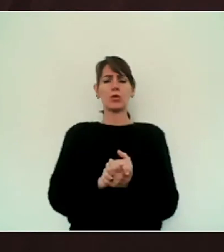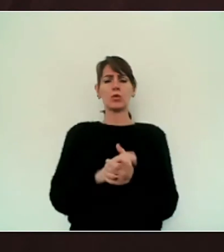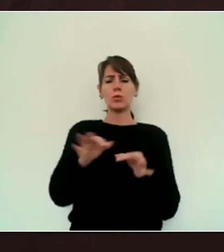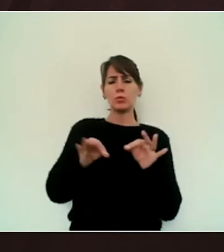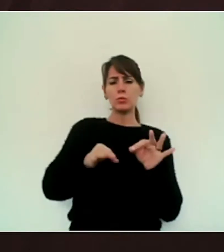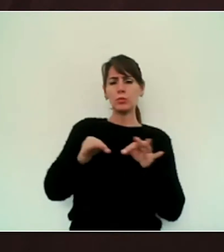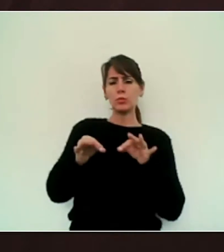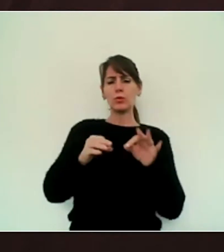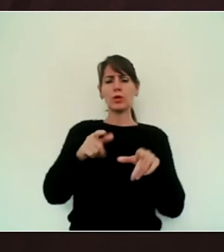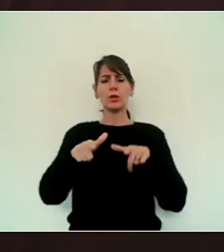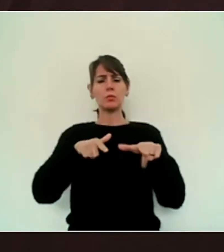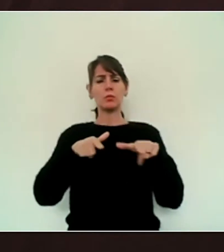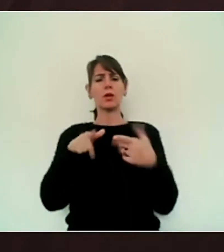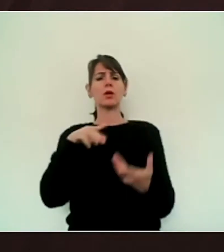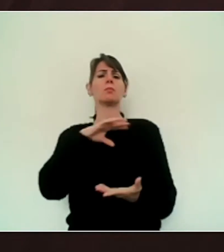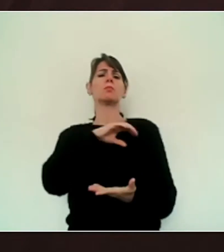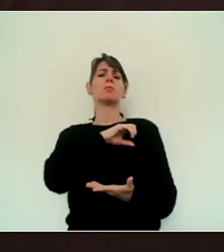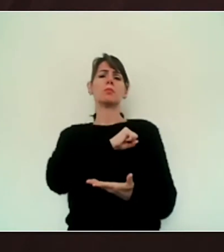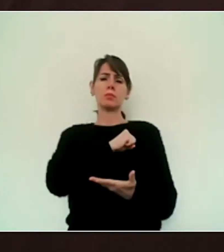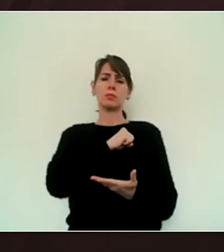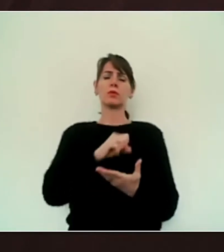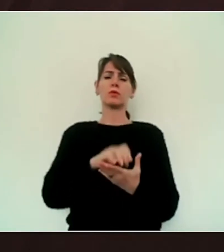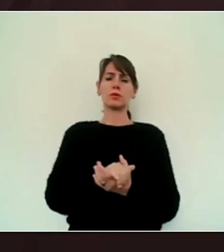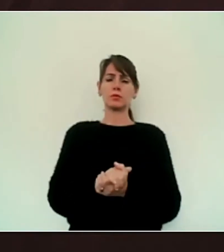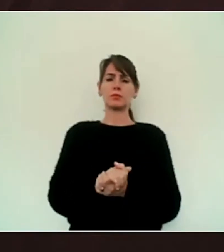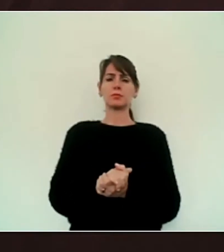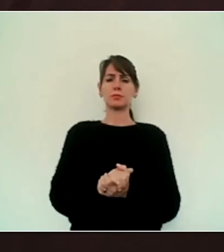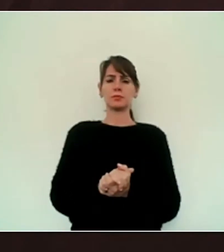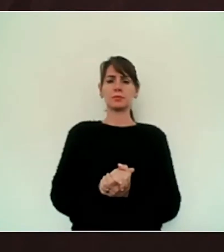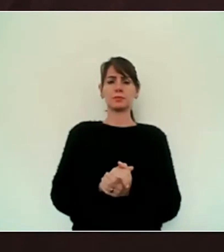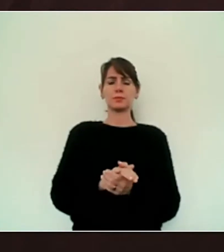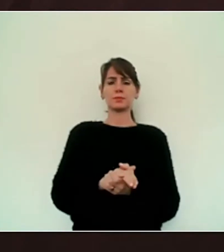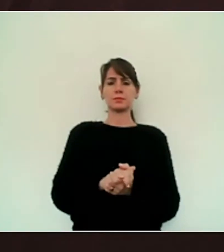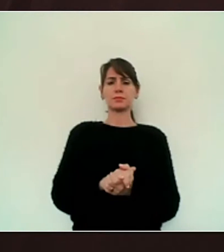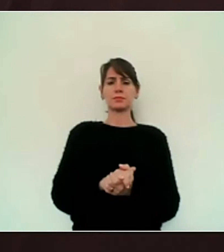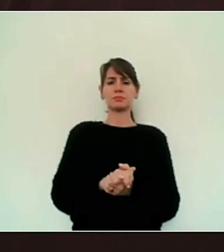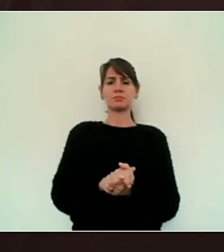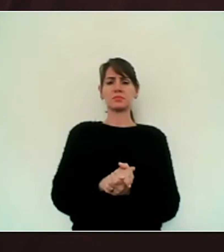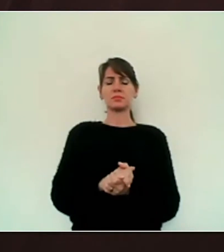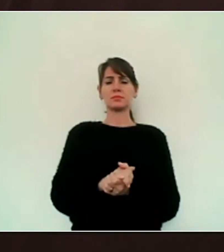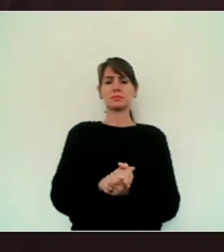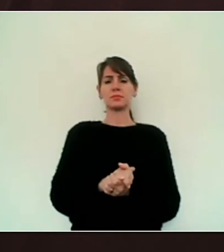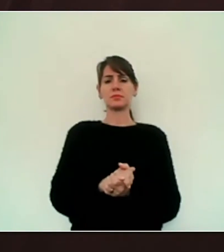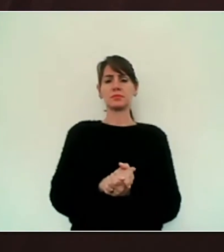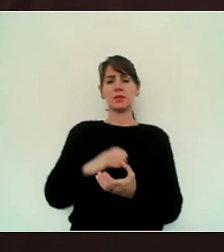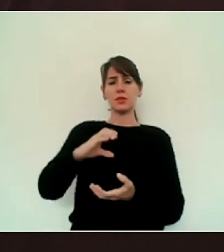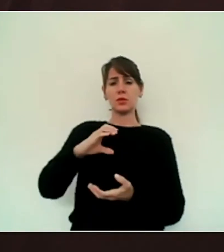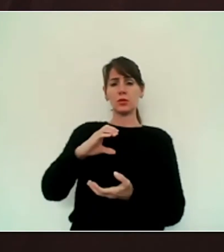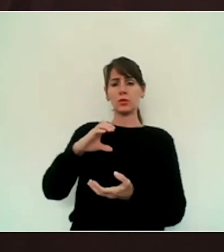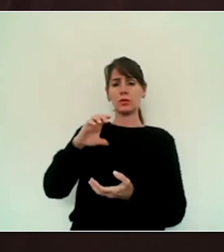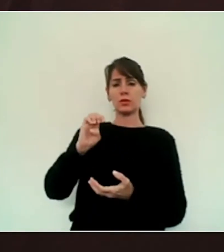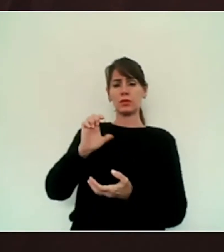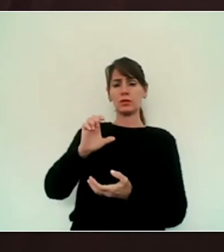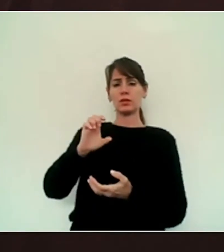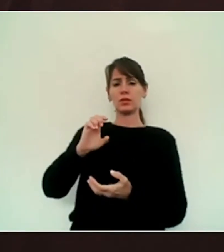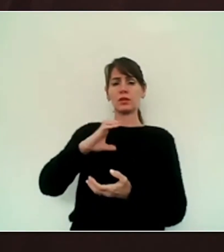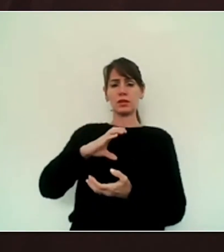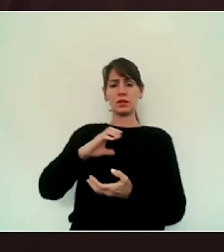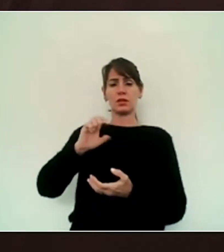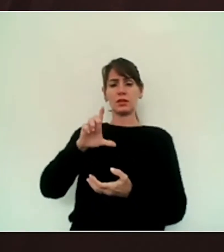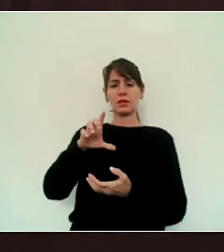si. Foram completamente negligenciados. E a grandeza